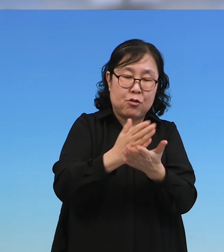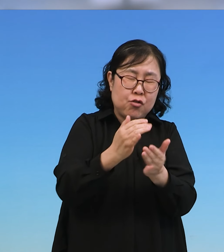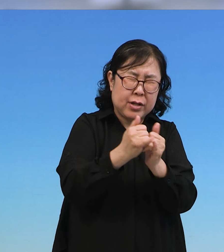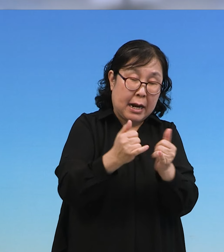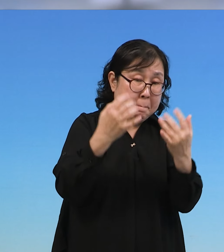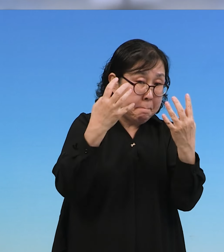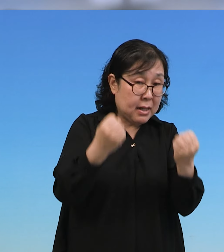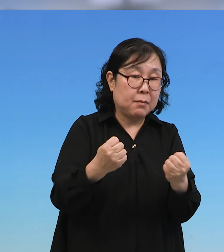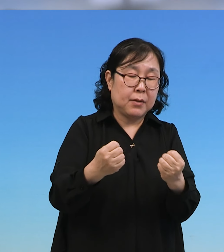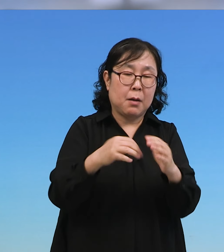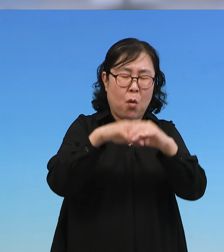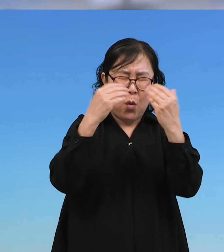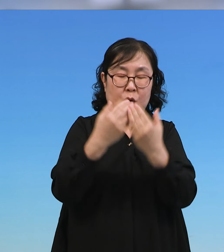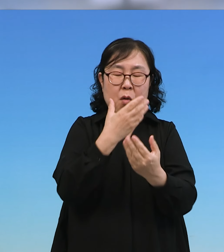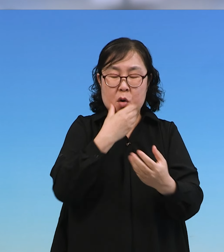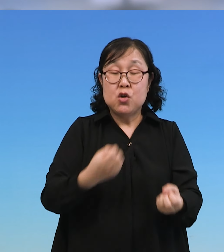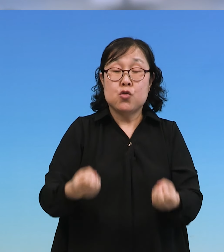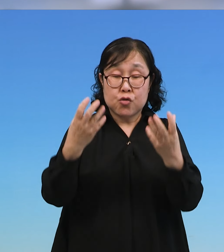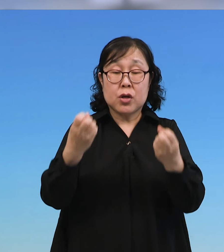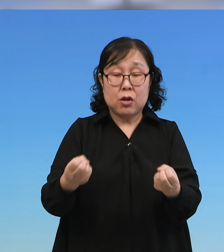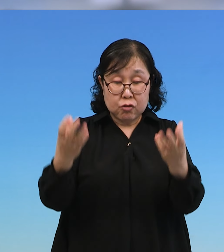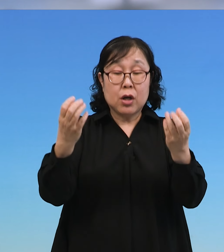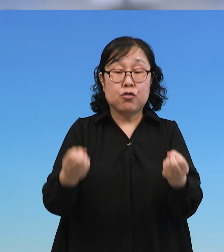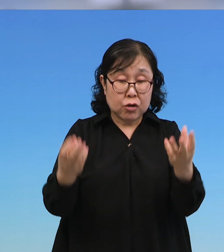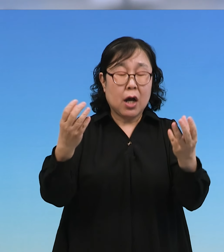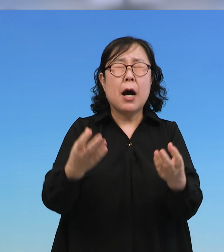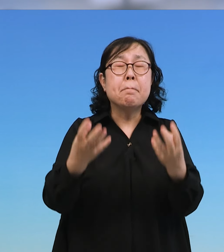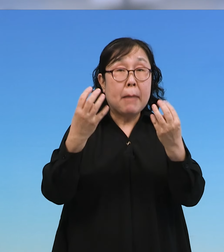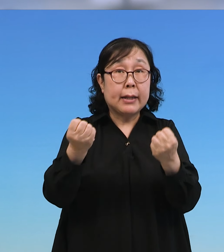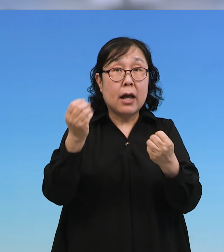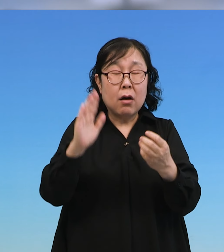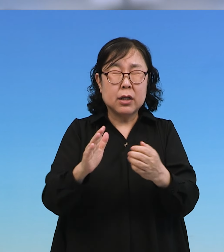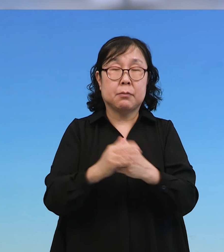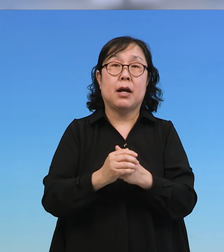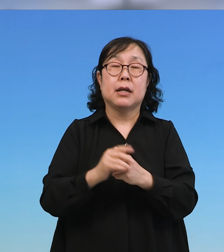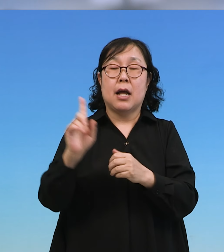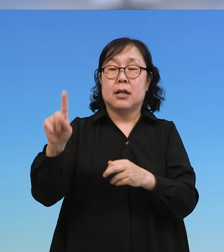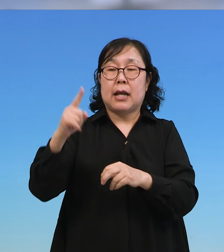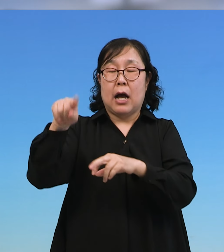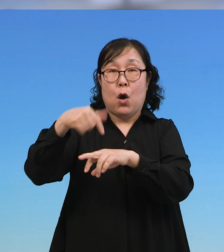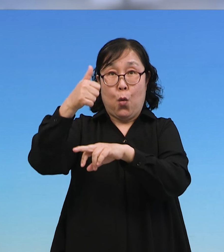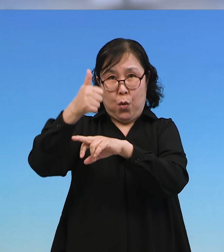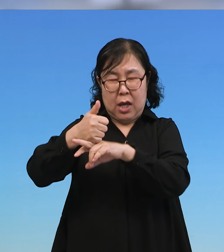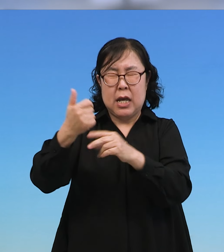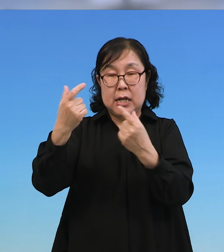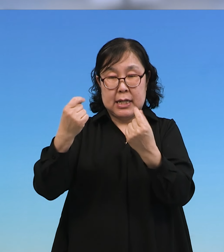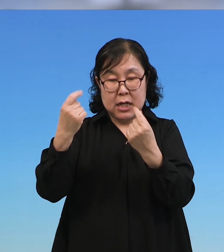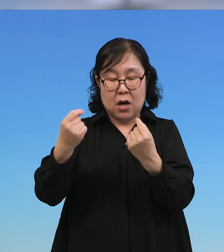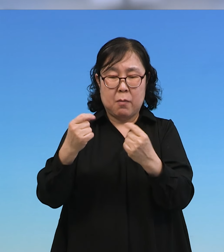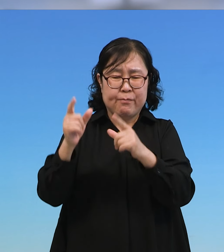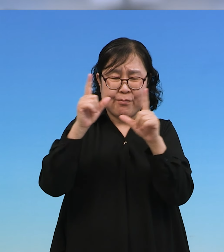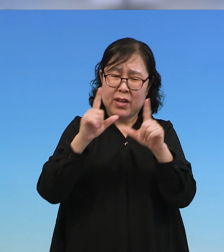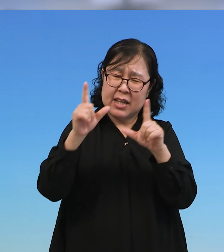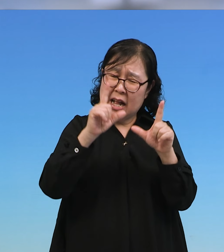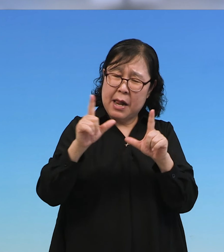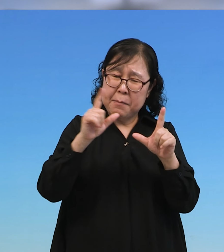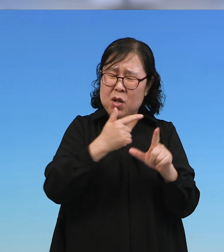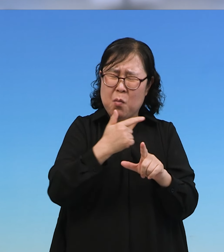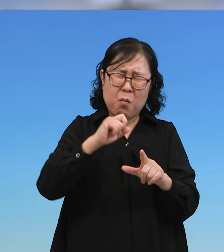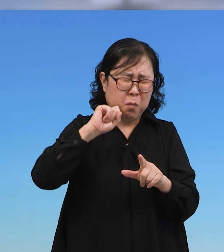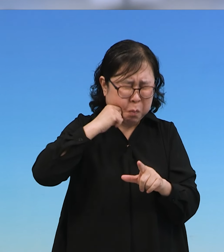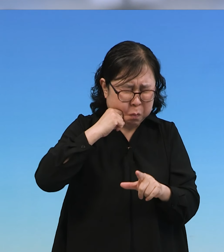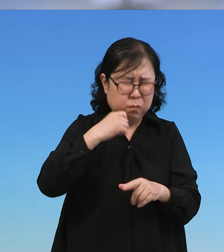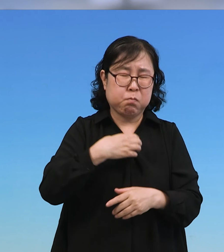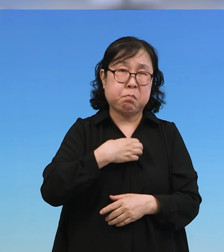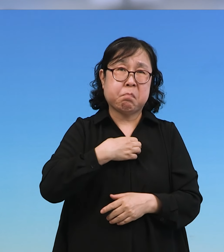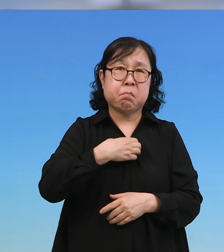많아요. 막 모두가 다 축하해주고 기뻐해 주는 건 쉬운데요, 다윗처럼 이제 뭐 이거 완전 인생 이제 뭐 절벽이다, 벼랑 끝에